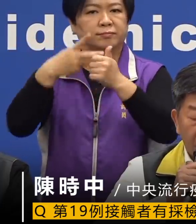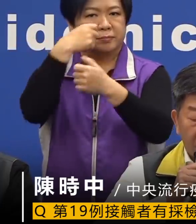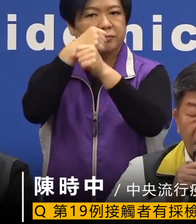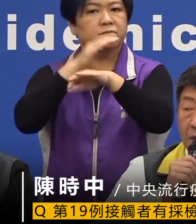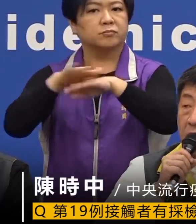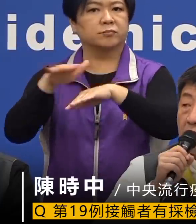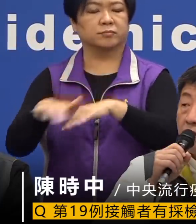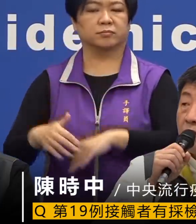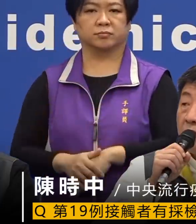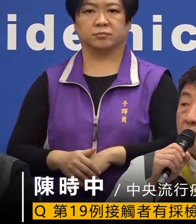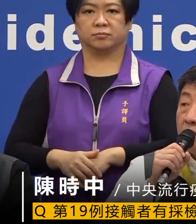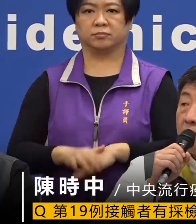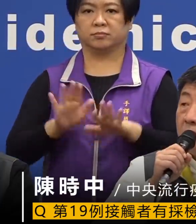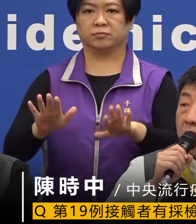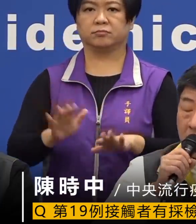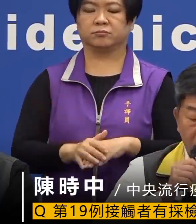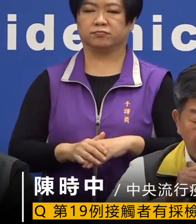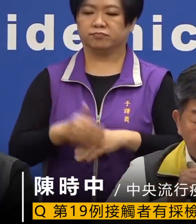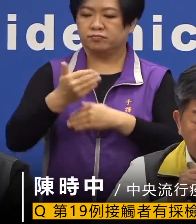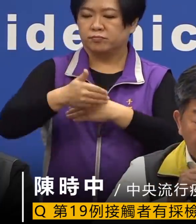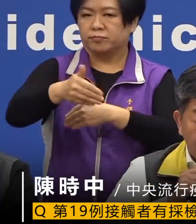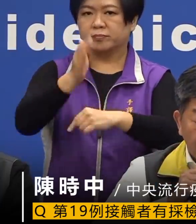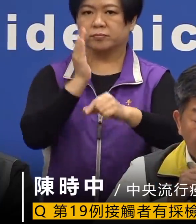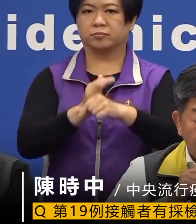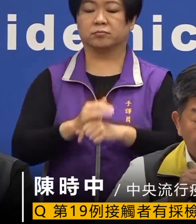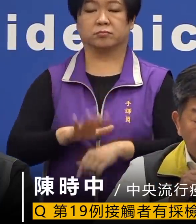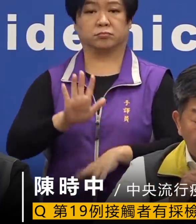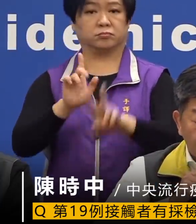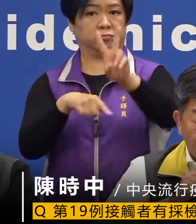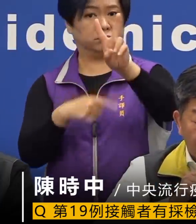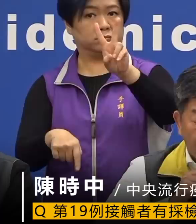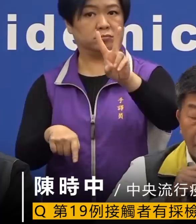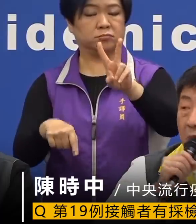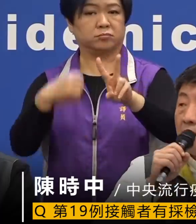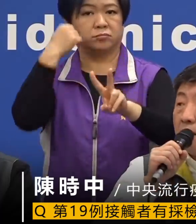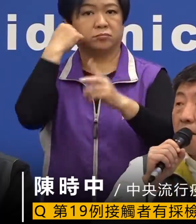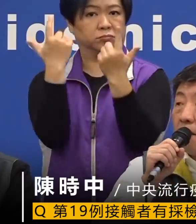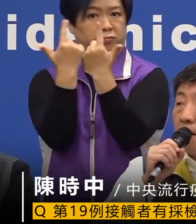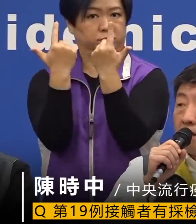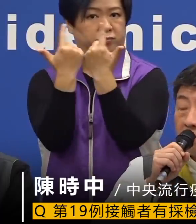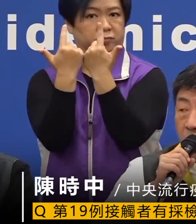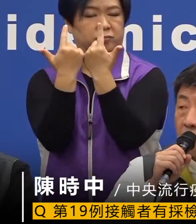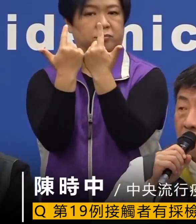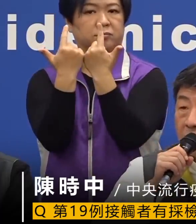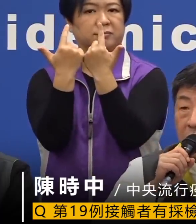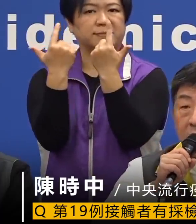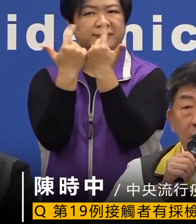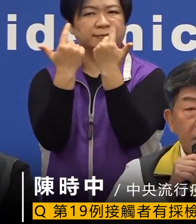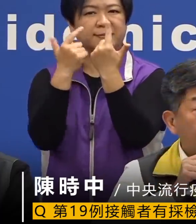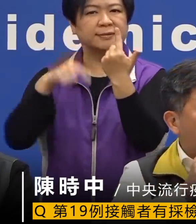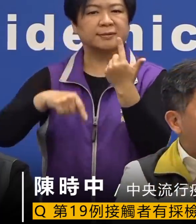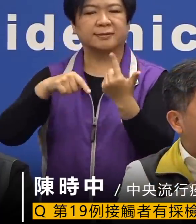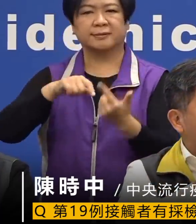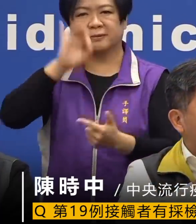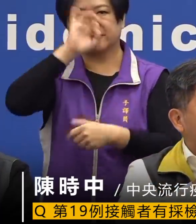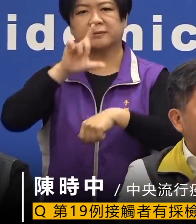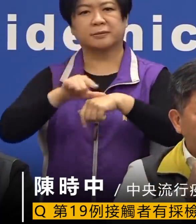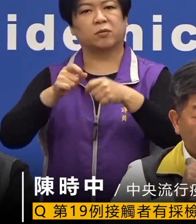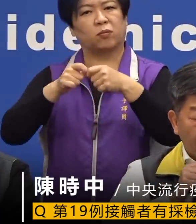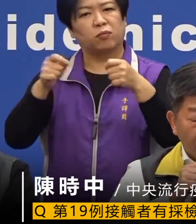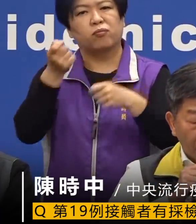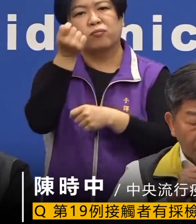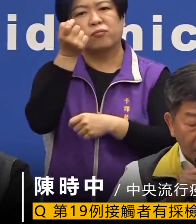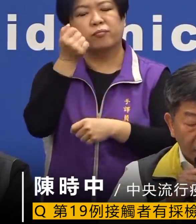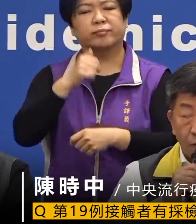都采验在送验中，那但因为有2位，好，住在台北，好，要找寻的时间可能稍微长一